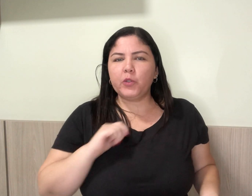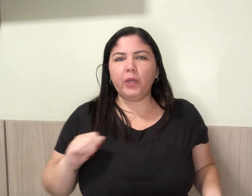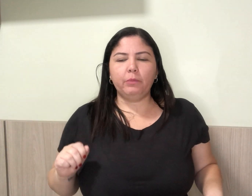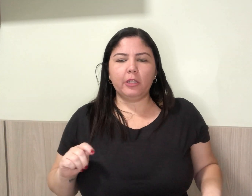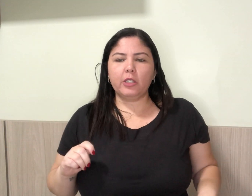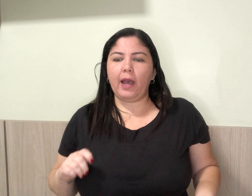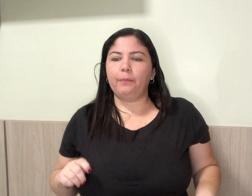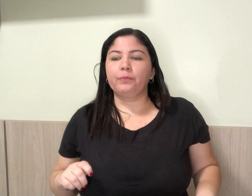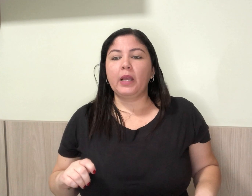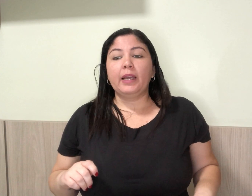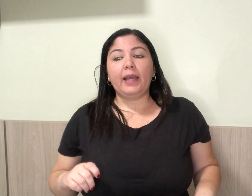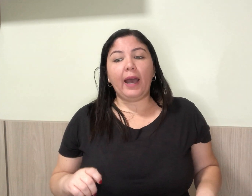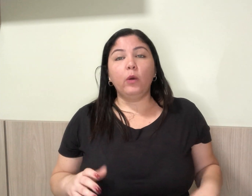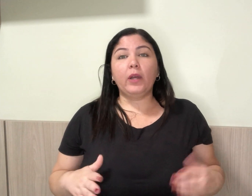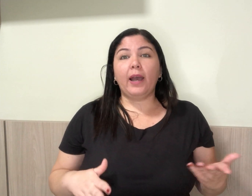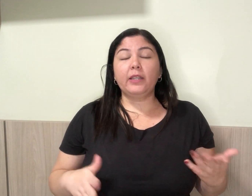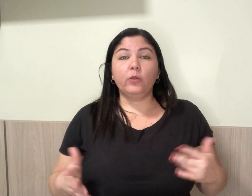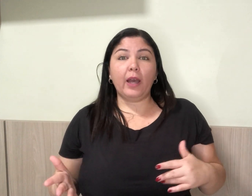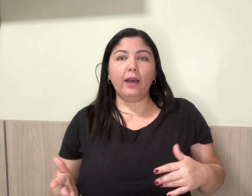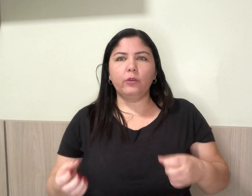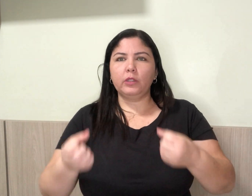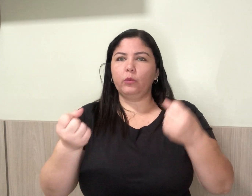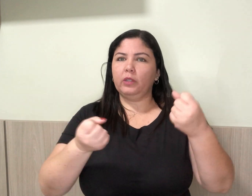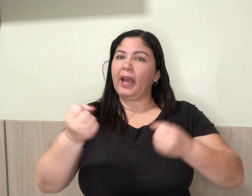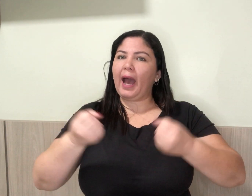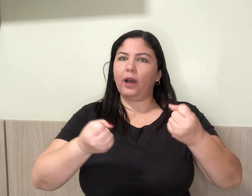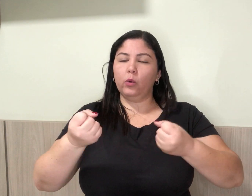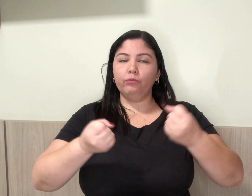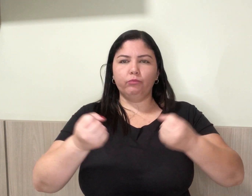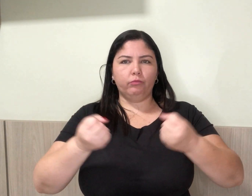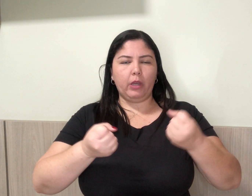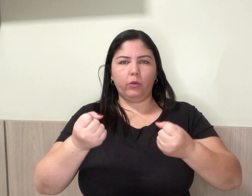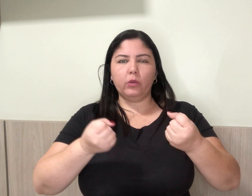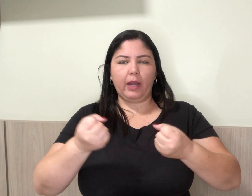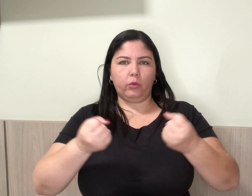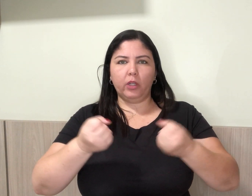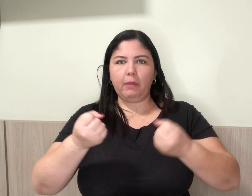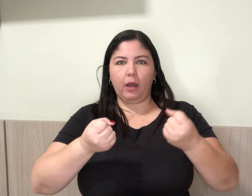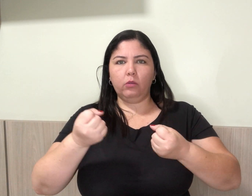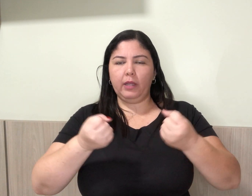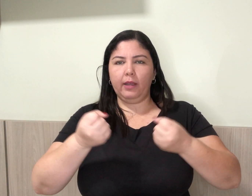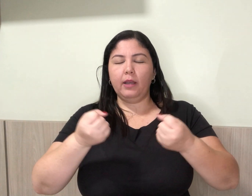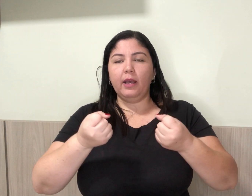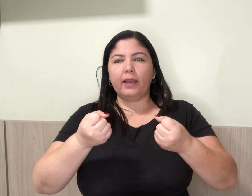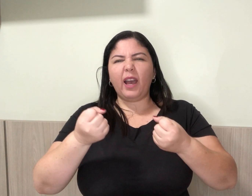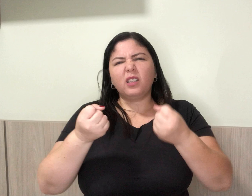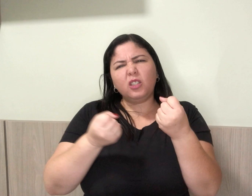espelho praticar. Carro, carrinho, carrão. Então, carro é o grau normal, né?